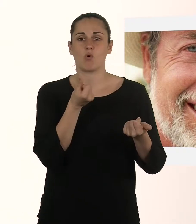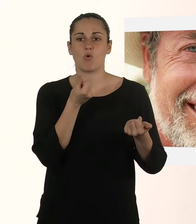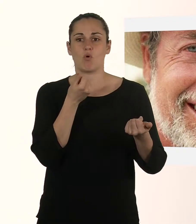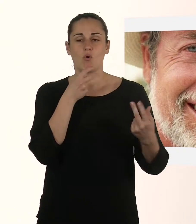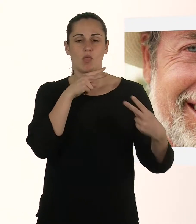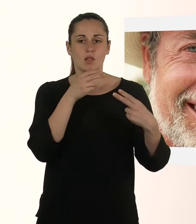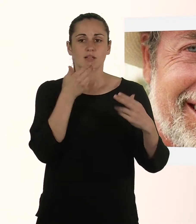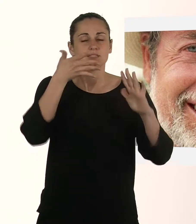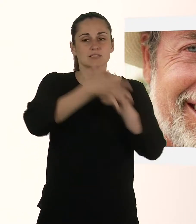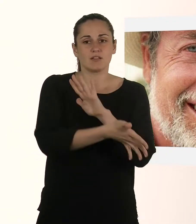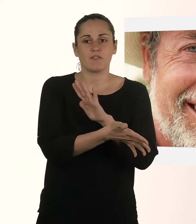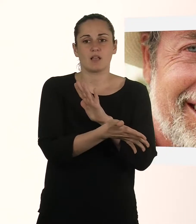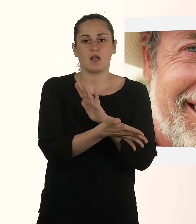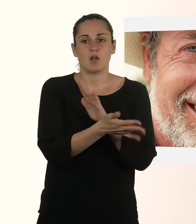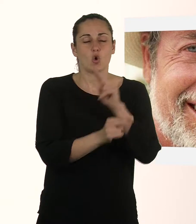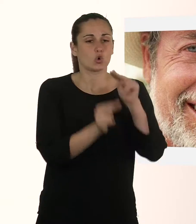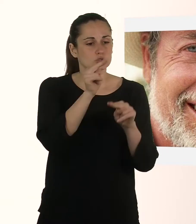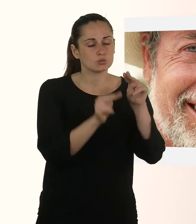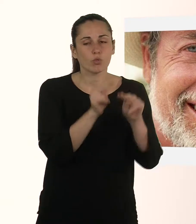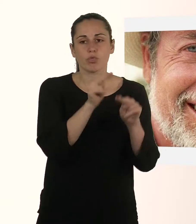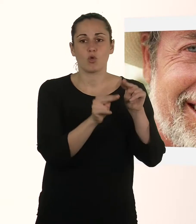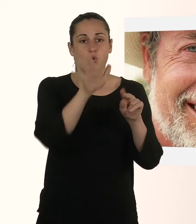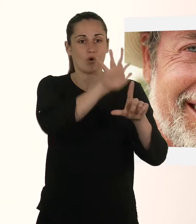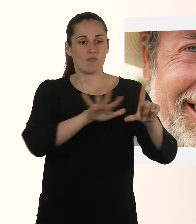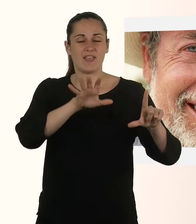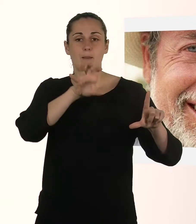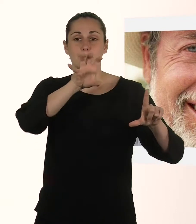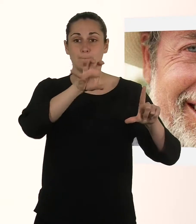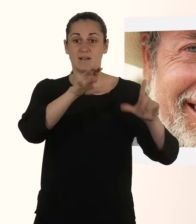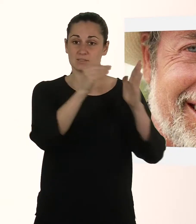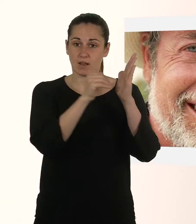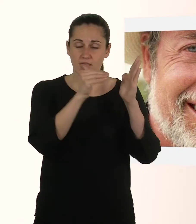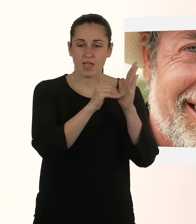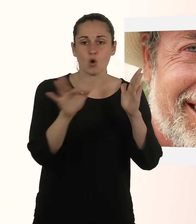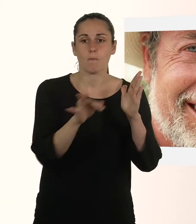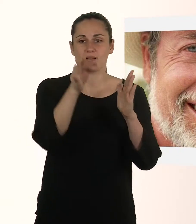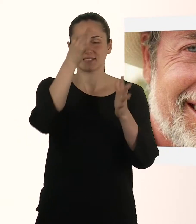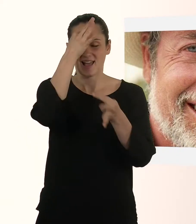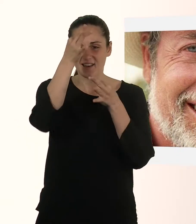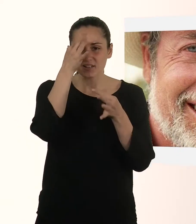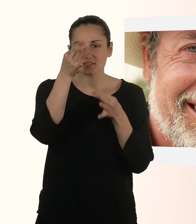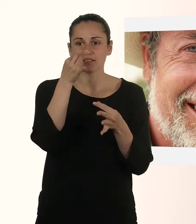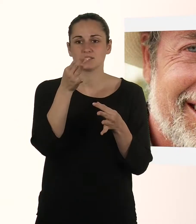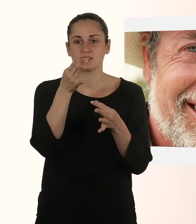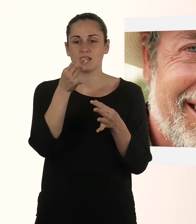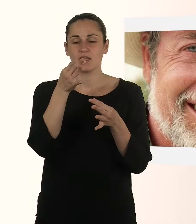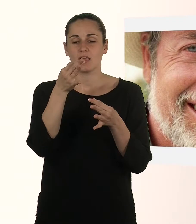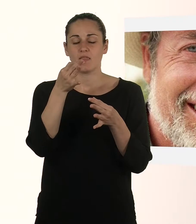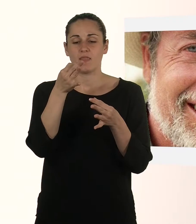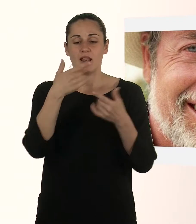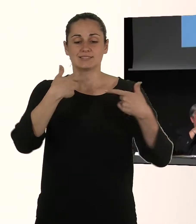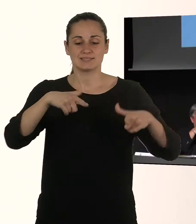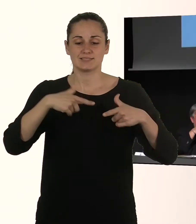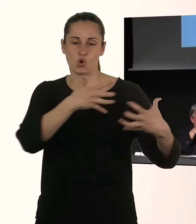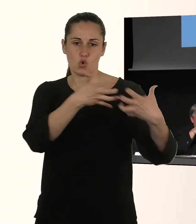de la construcción nacional del País Valenciano y a partir del análisis que él hace de la lucha de clases, ¿vale?